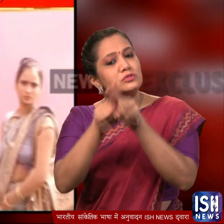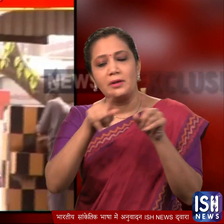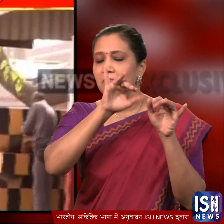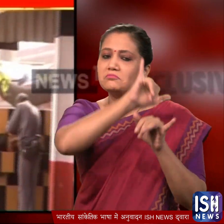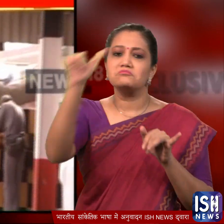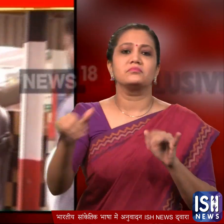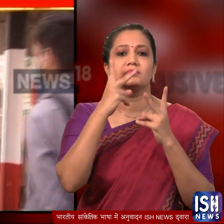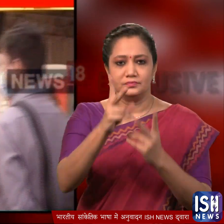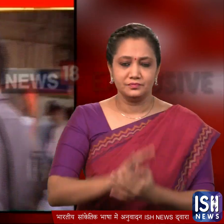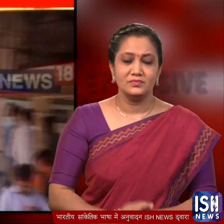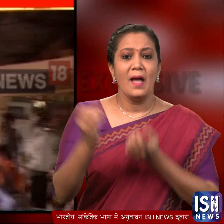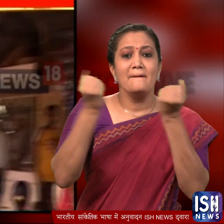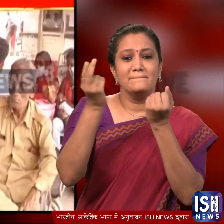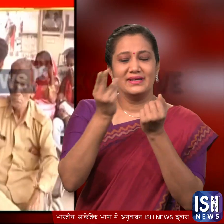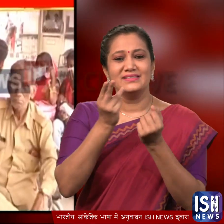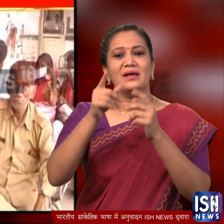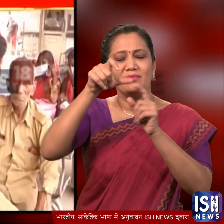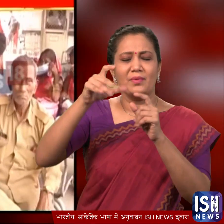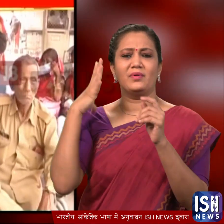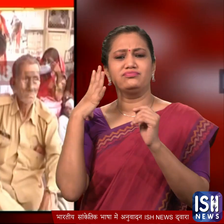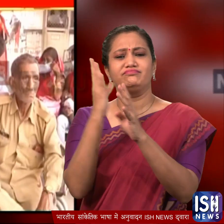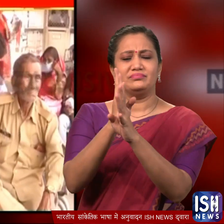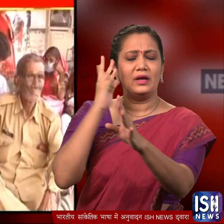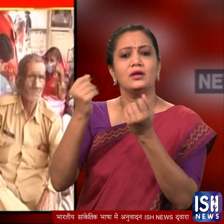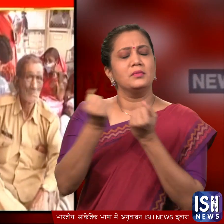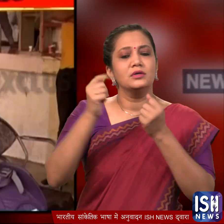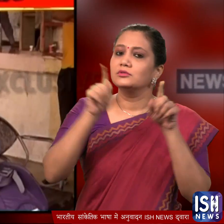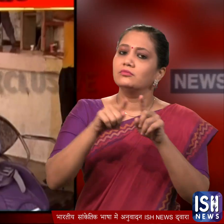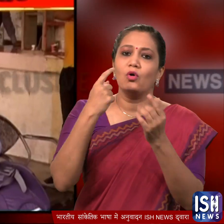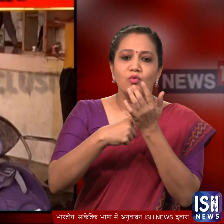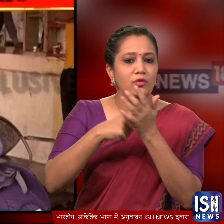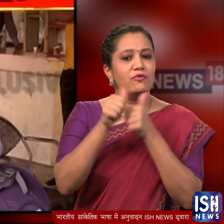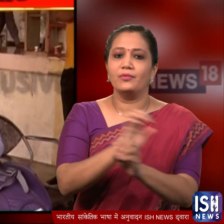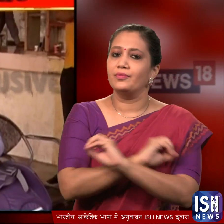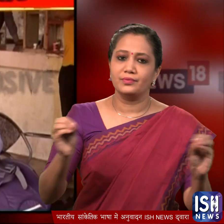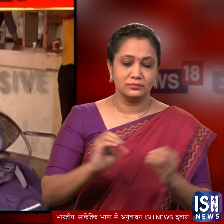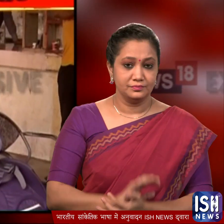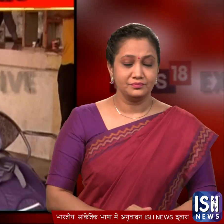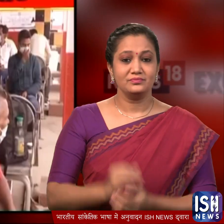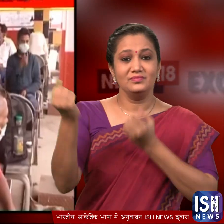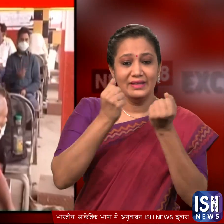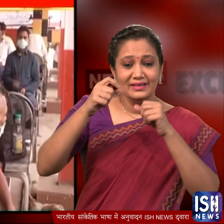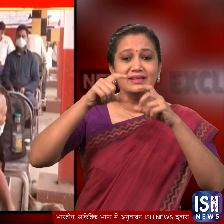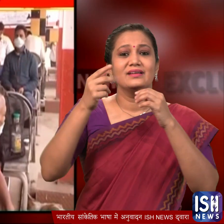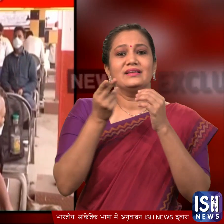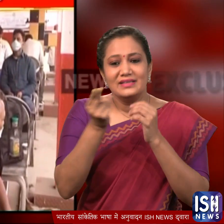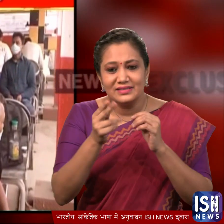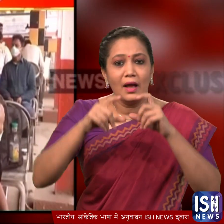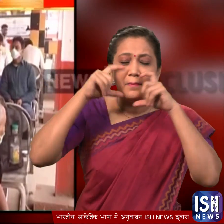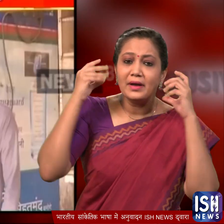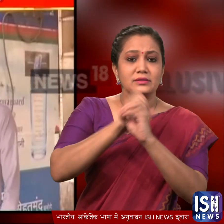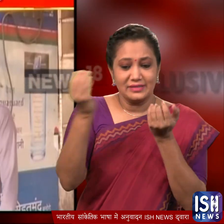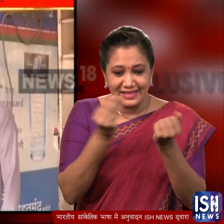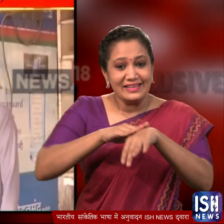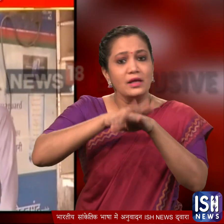से भी ऐसी ही तस्वीरें सामने आई। वहां भी बसों के इंतजार में बैठे लोग कोरोना के नियमों की धज्जियां उड़ाते दिखाई दिए। लोगों के साथ बसों के ड्राइवरों और कंडक्टरों ने